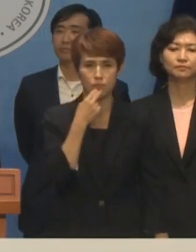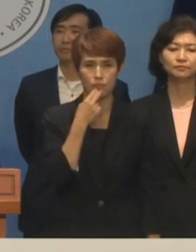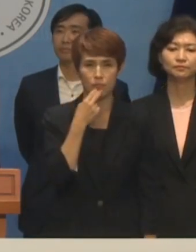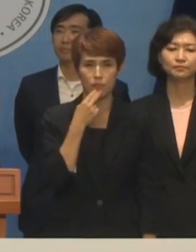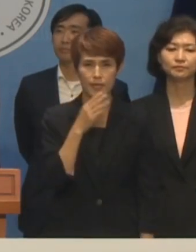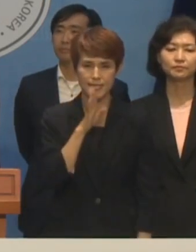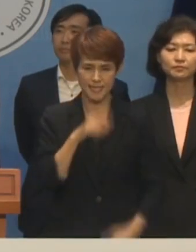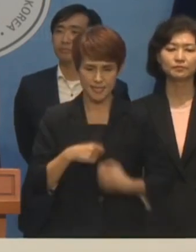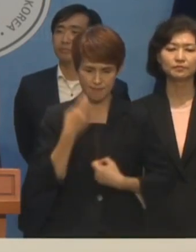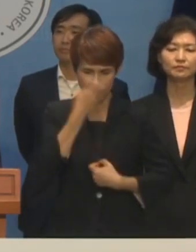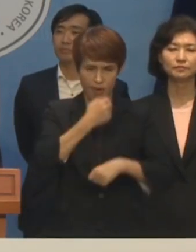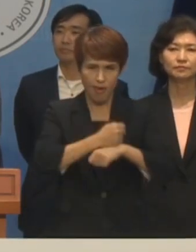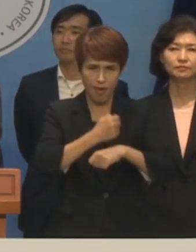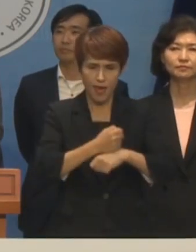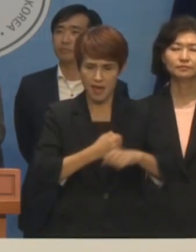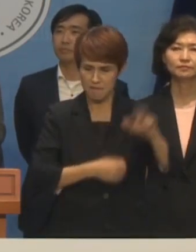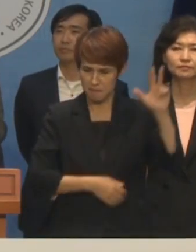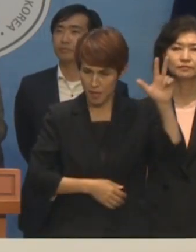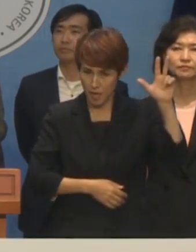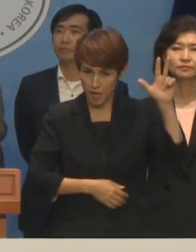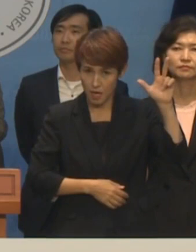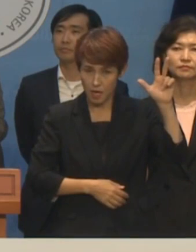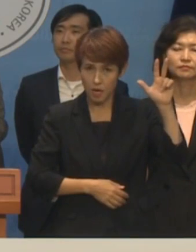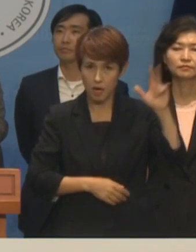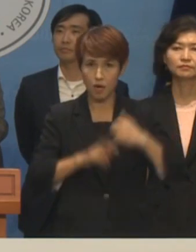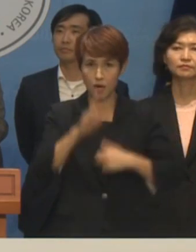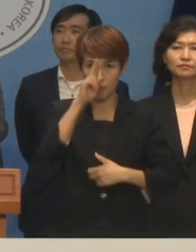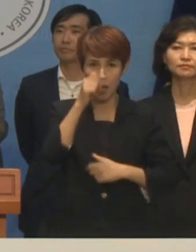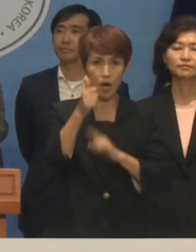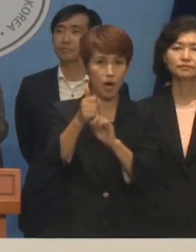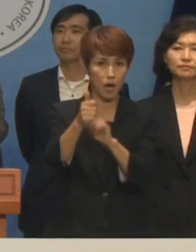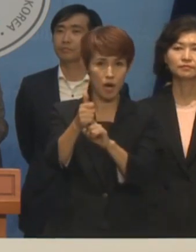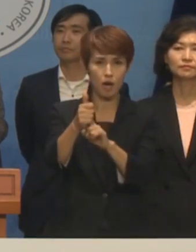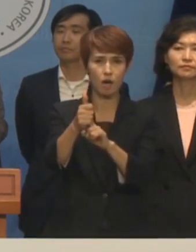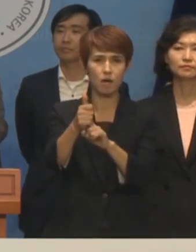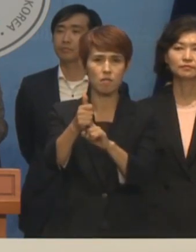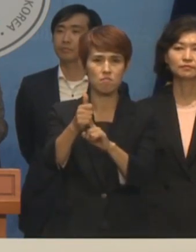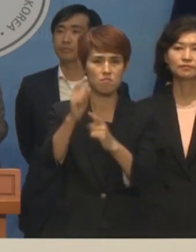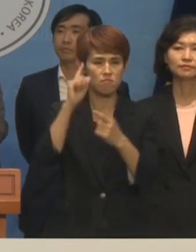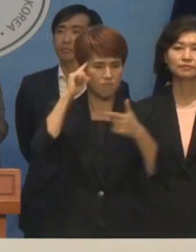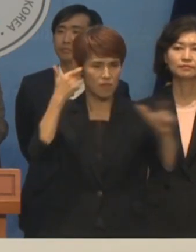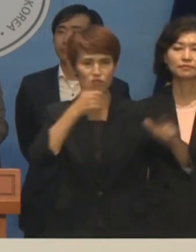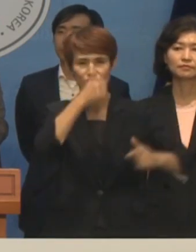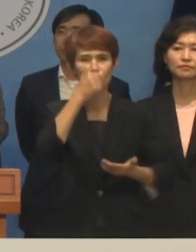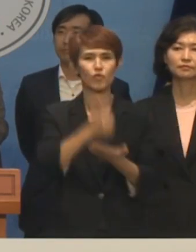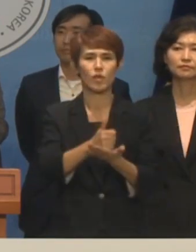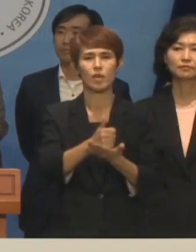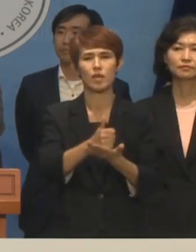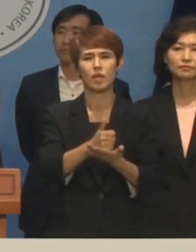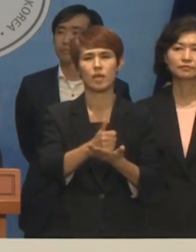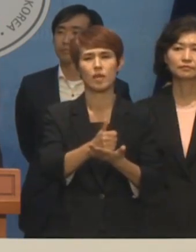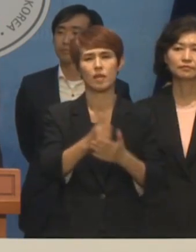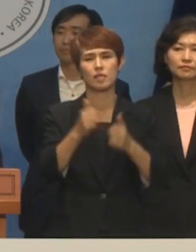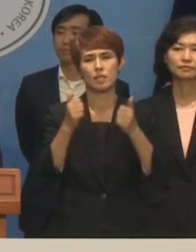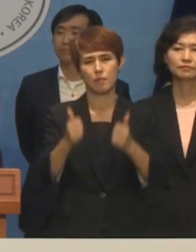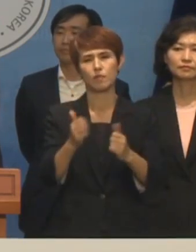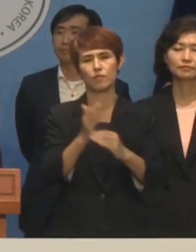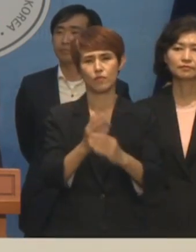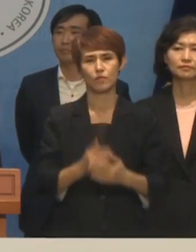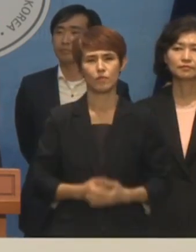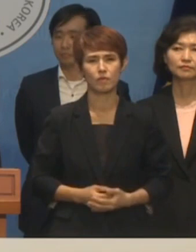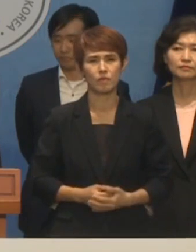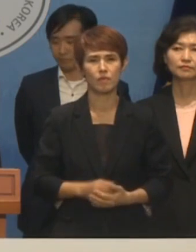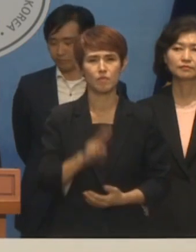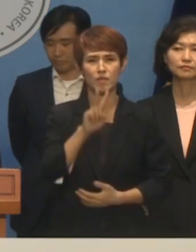진실을 밝히겠다 다짐했던 수사단장 박정훈 대령만이 항명죄로 재판을 받고 있습니다.